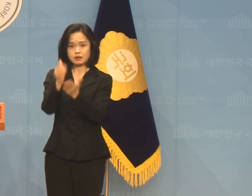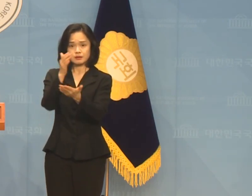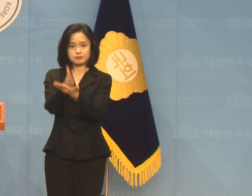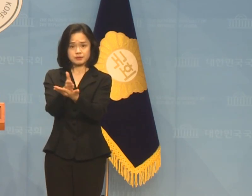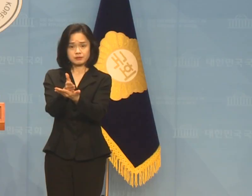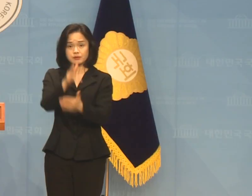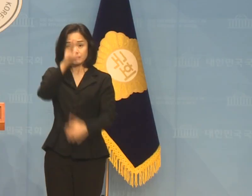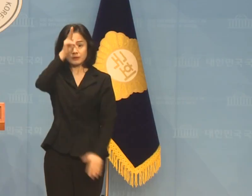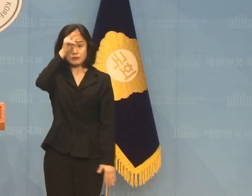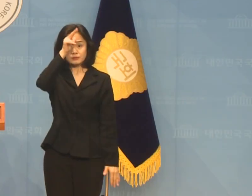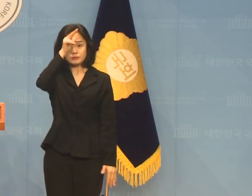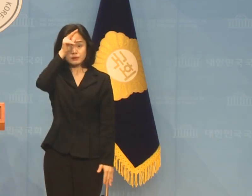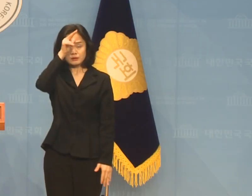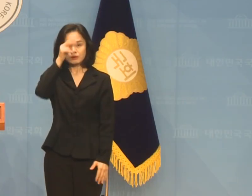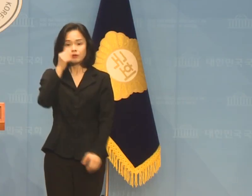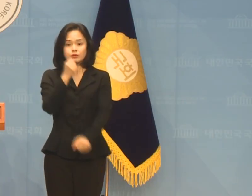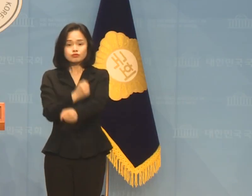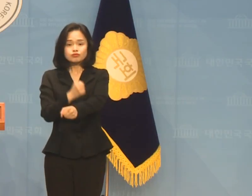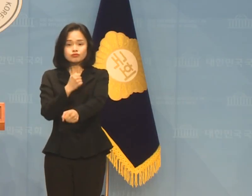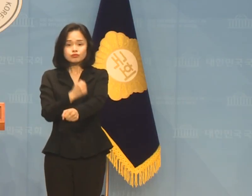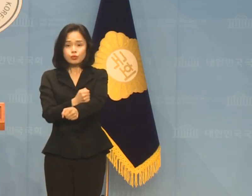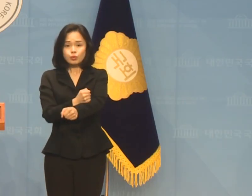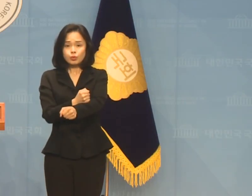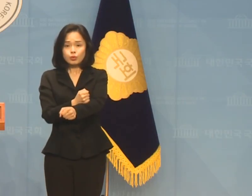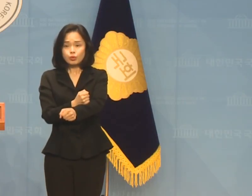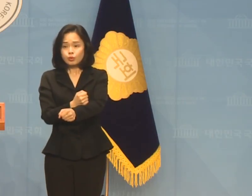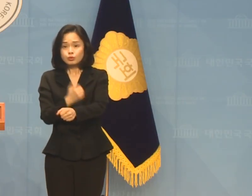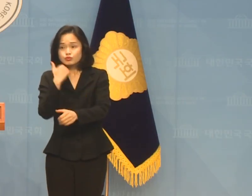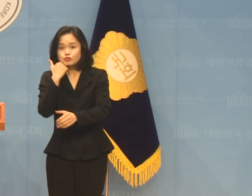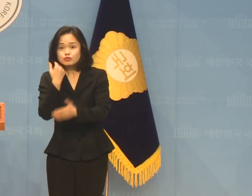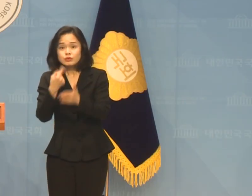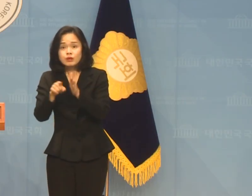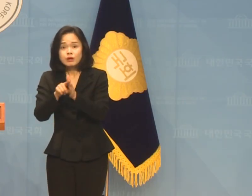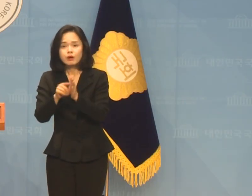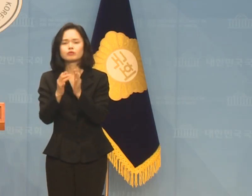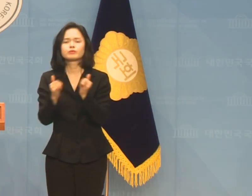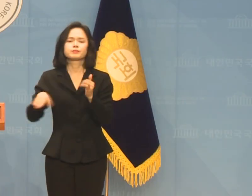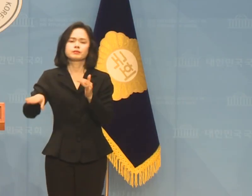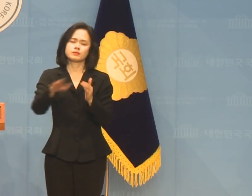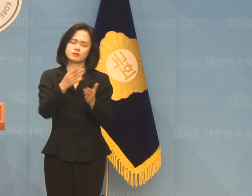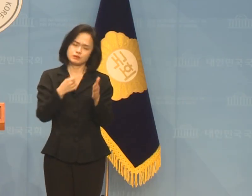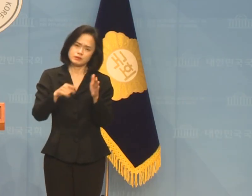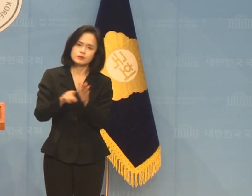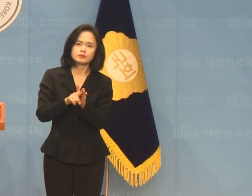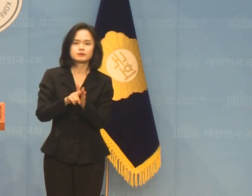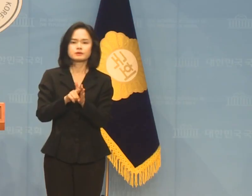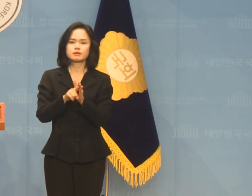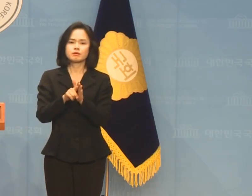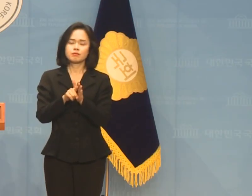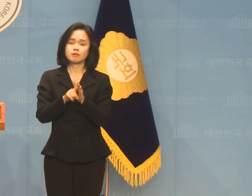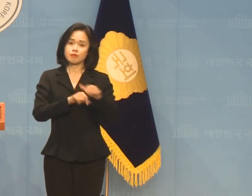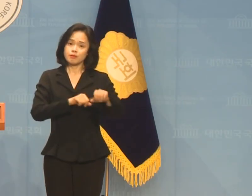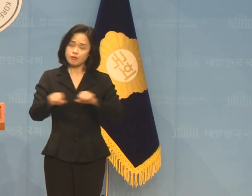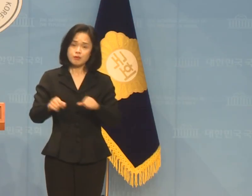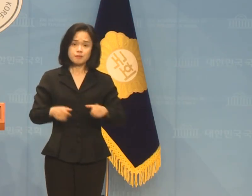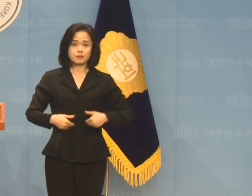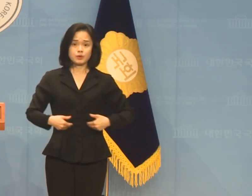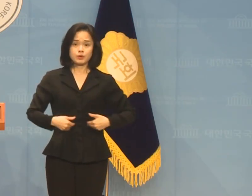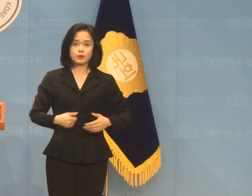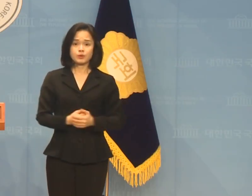민중이 힘들 때 버팀목이 되어주고 또 민중을 앞장서서 이끌고 도와줄